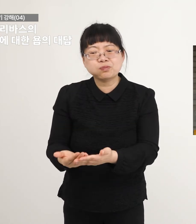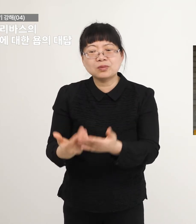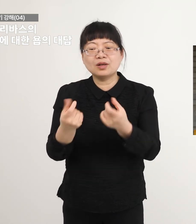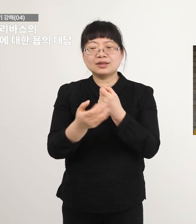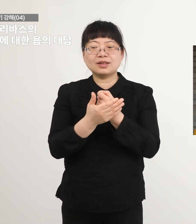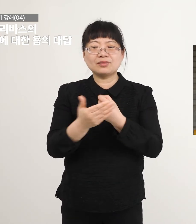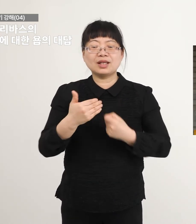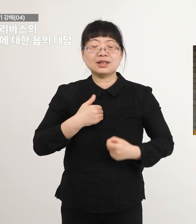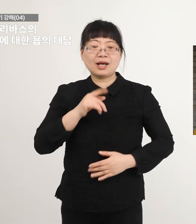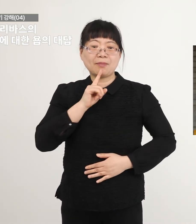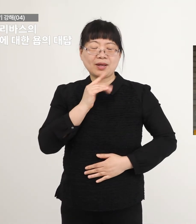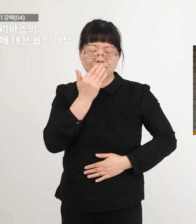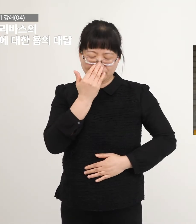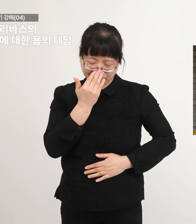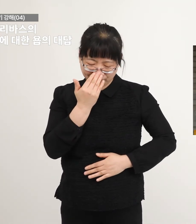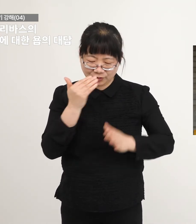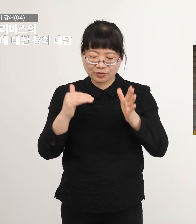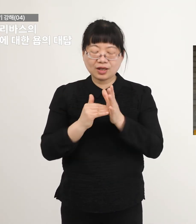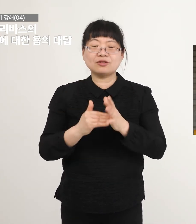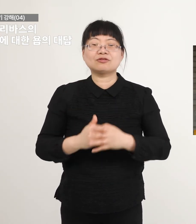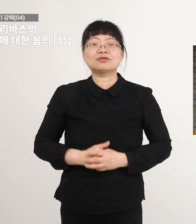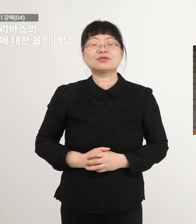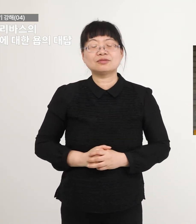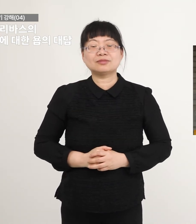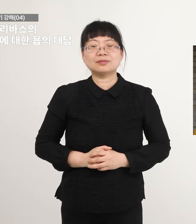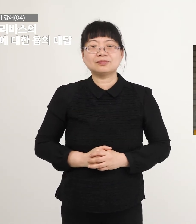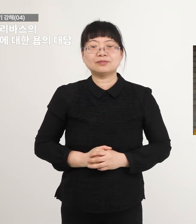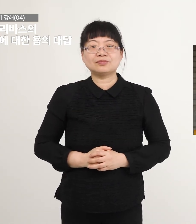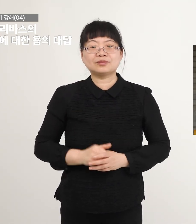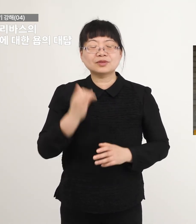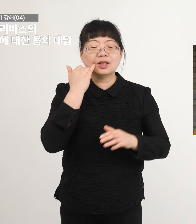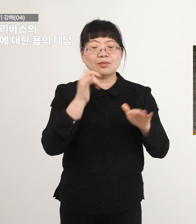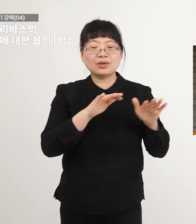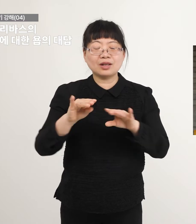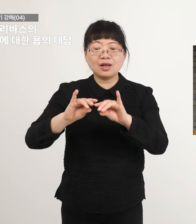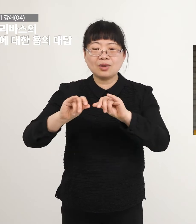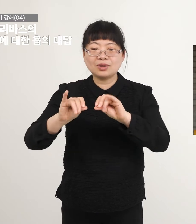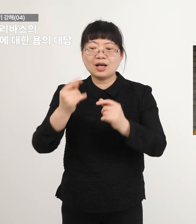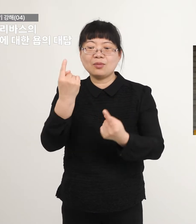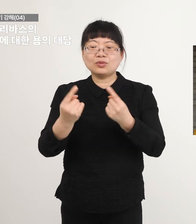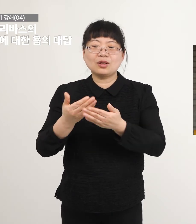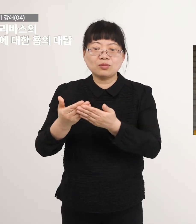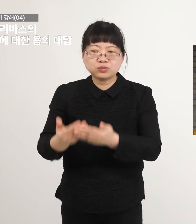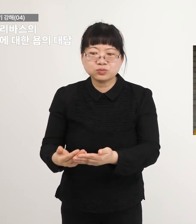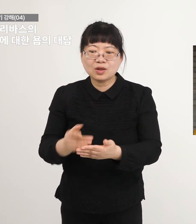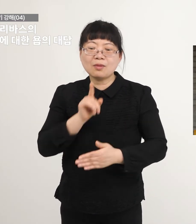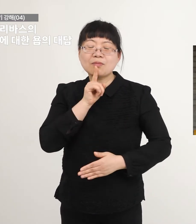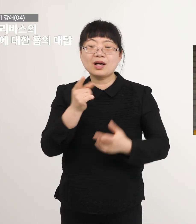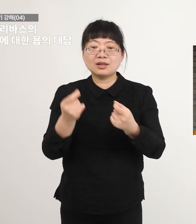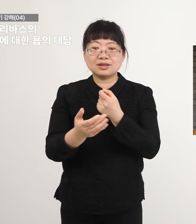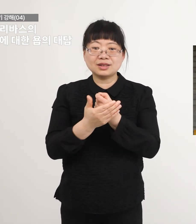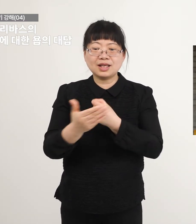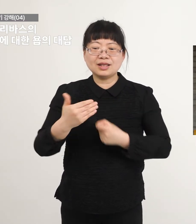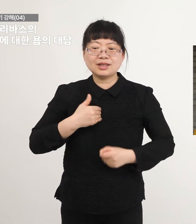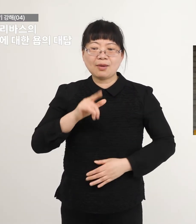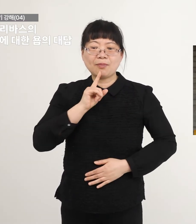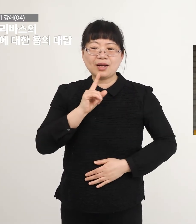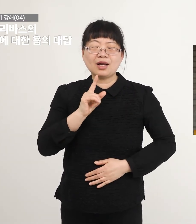그러므로 나의 말이 경솔하였구나. 바다의 모래보다 무거울 것이라. 그러므로 나의